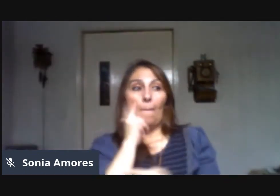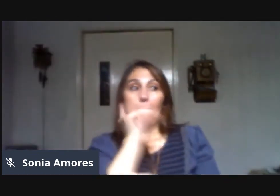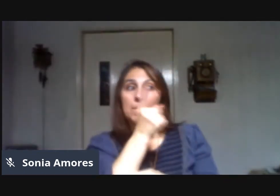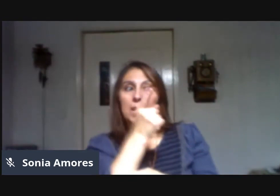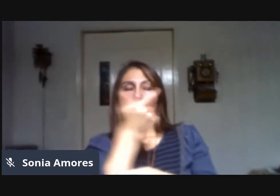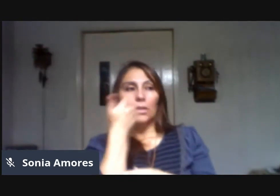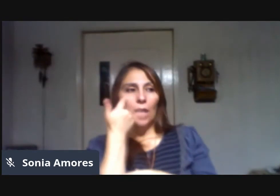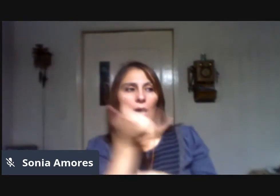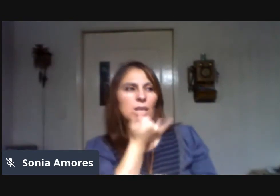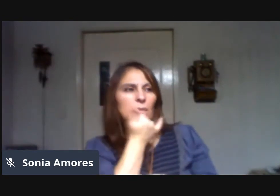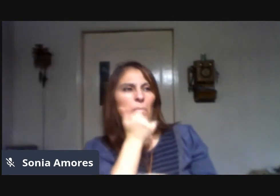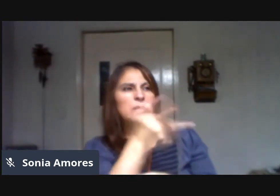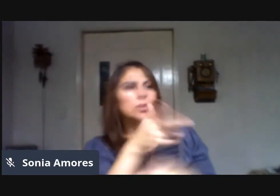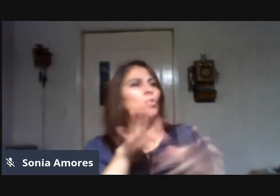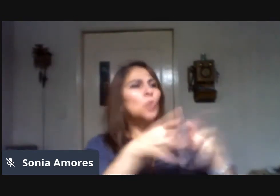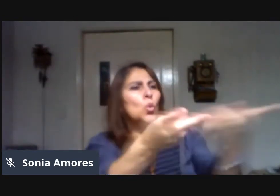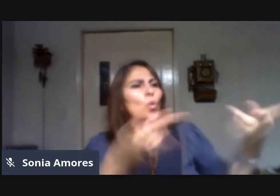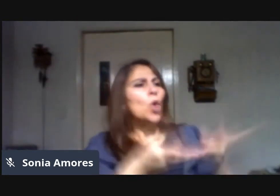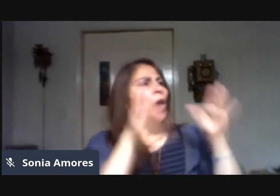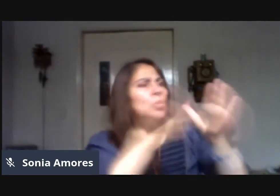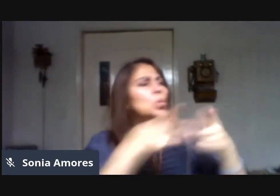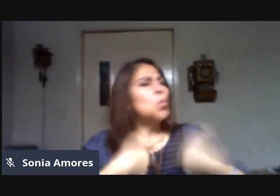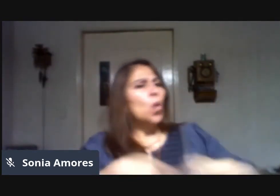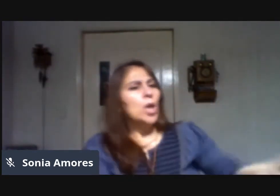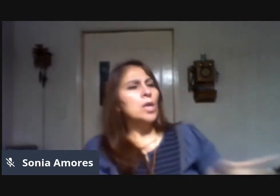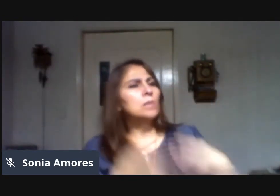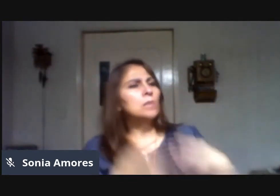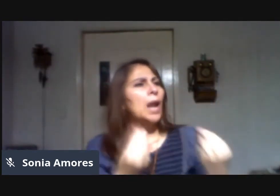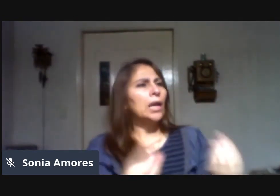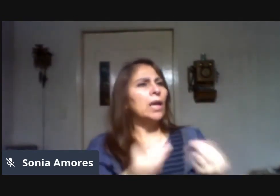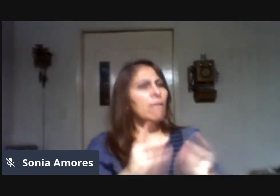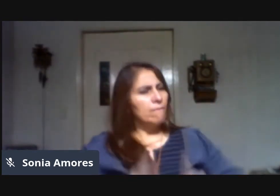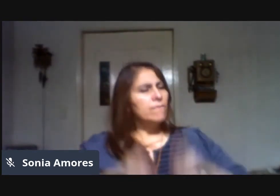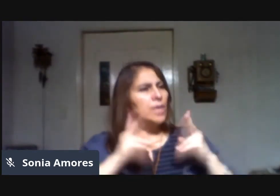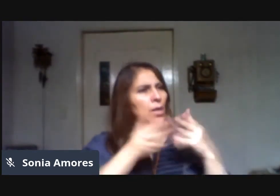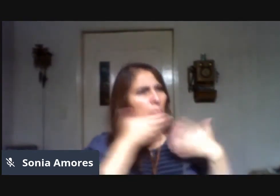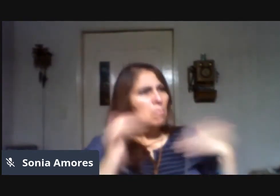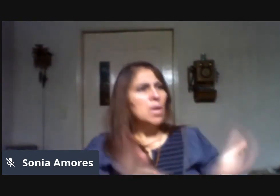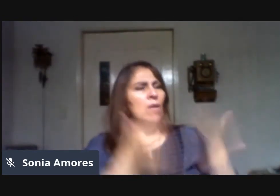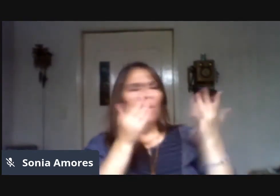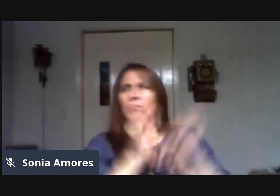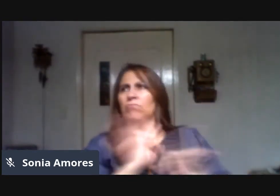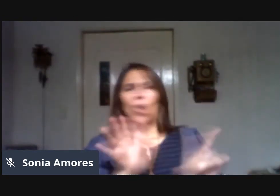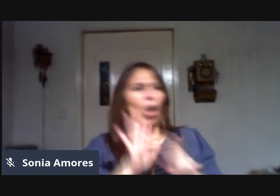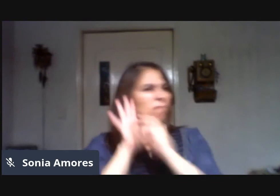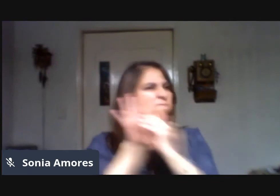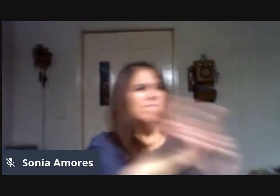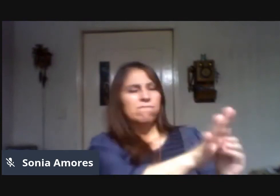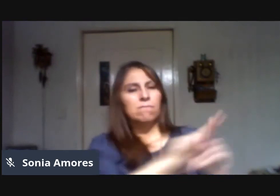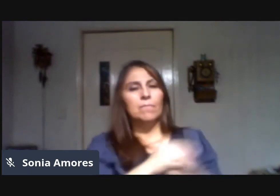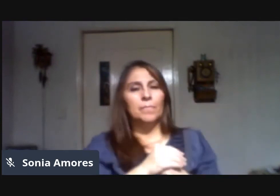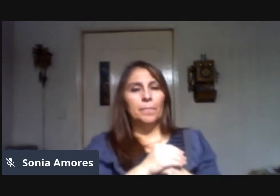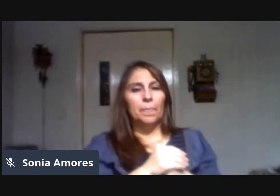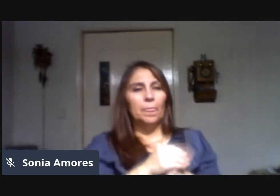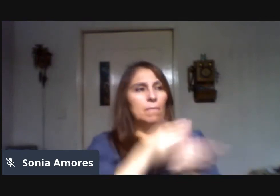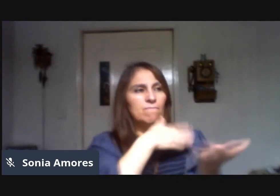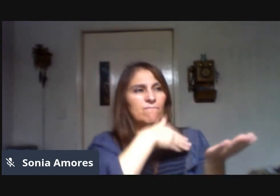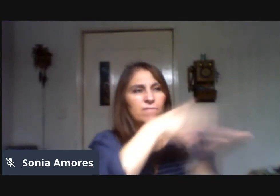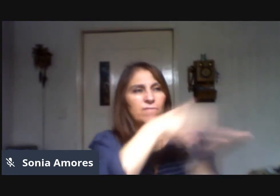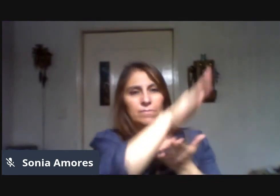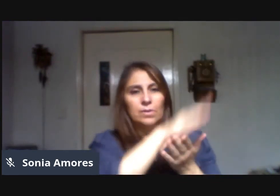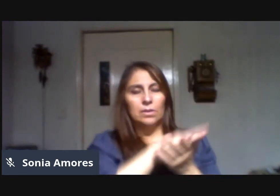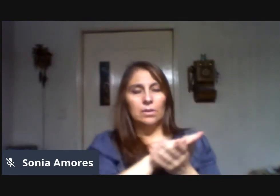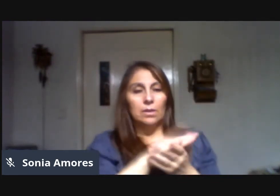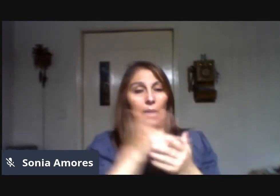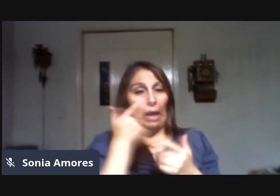ocupar espacios para garantizar condiciones de vivienda, no sean desalojadas, pues